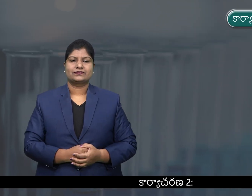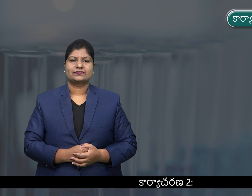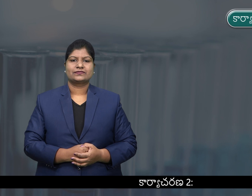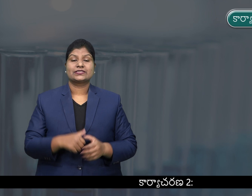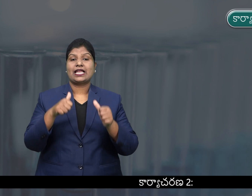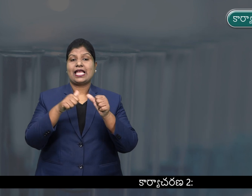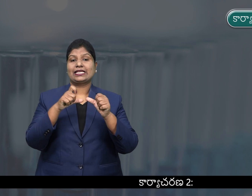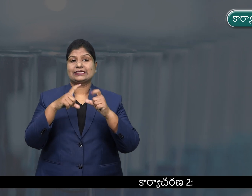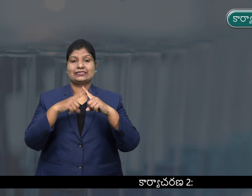కార్యాచరణ 2.